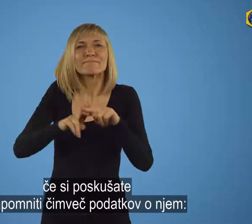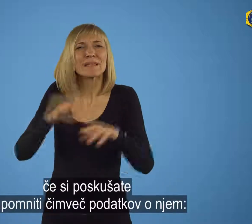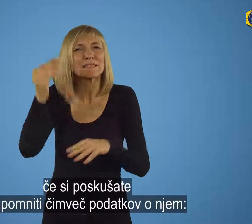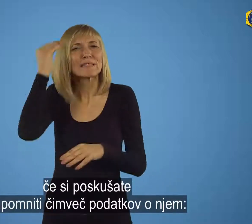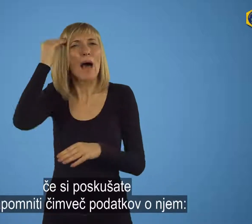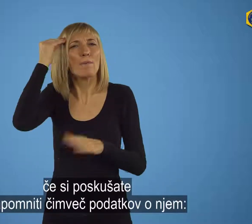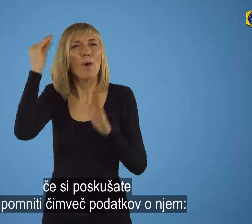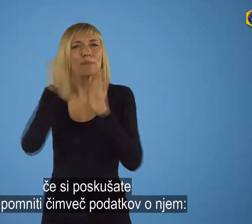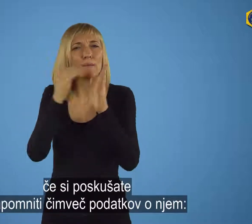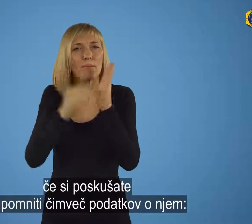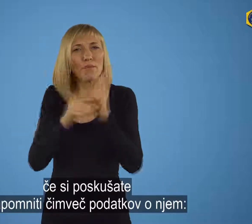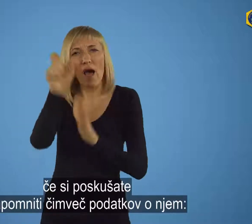njem.